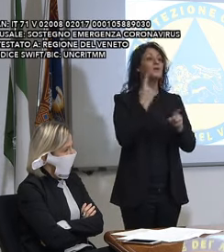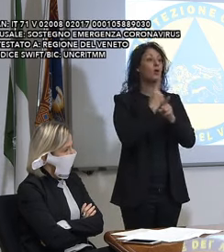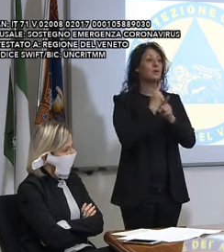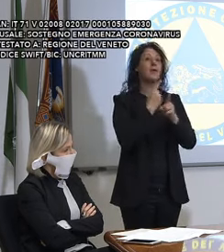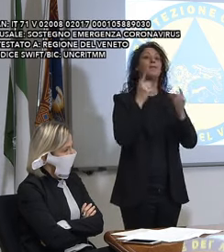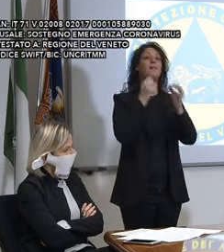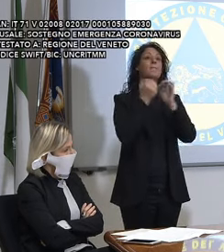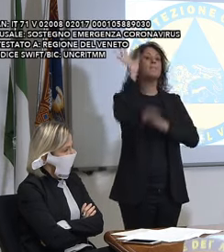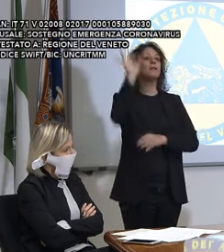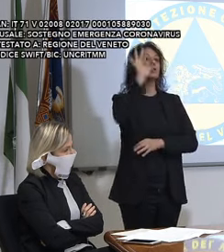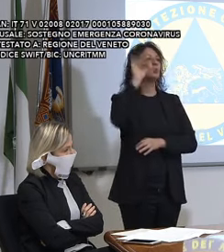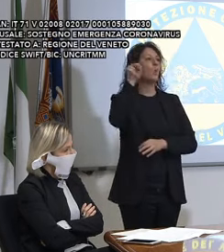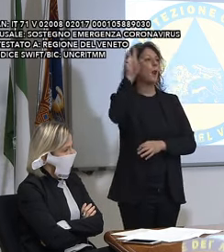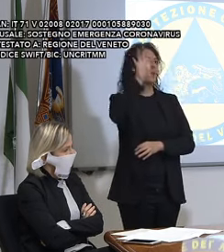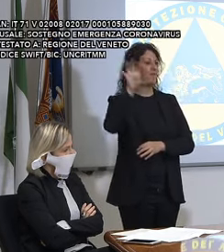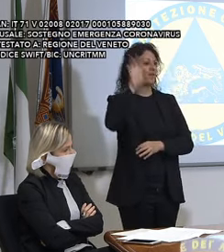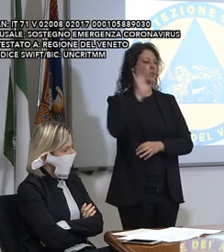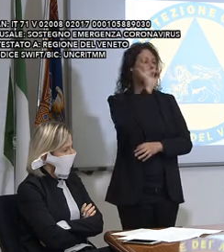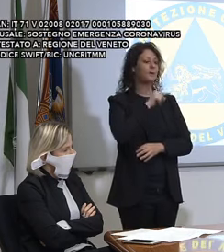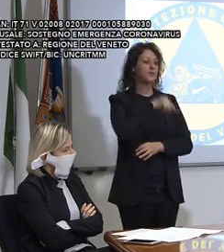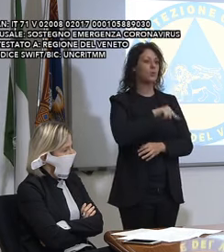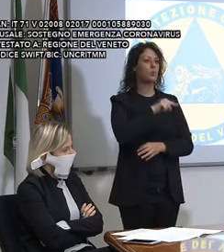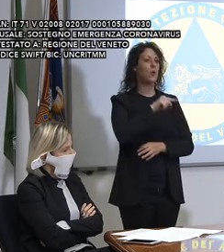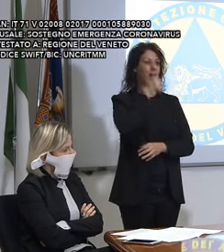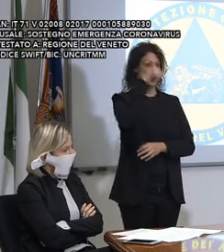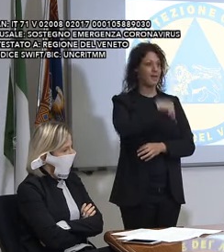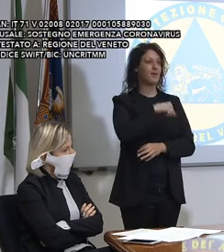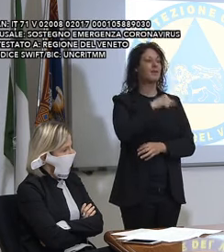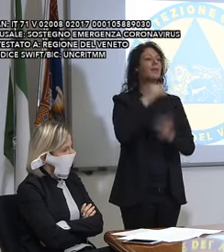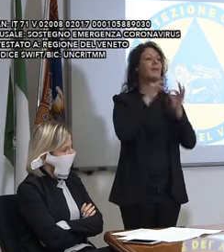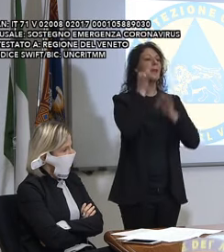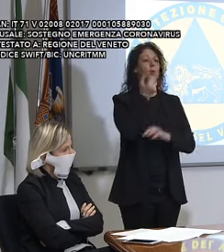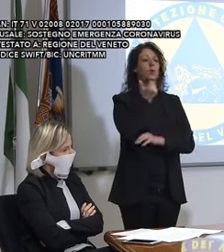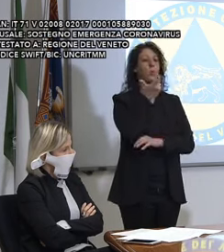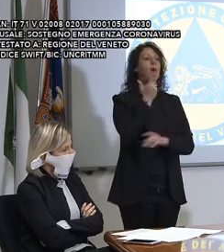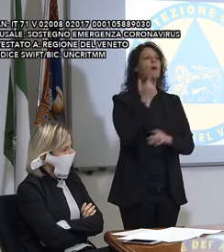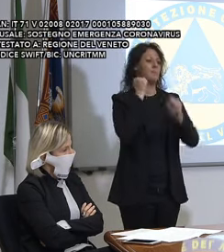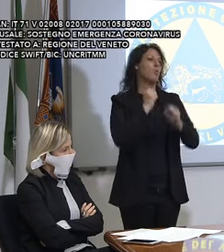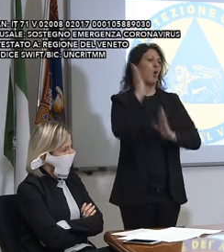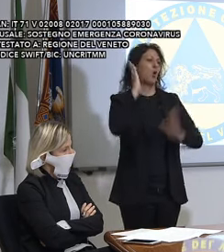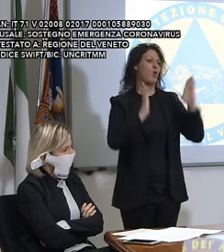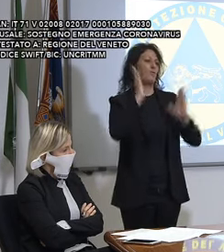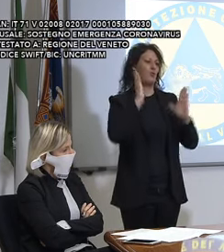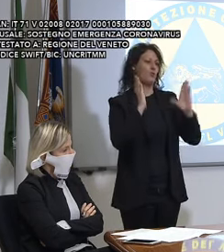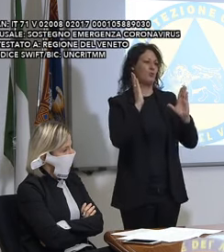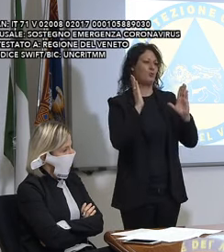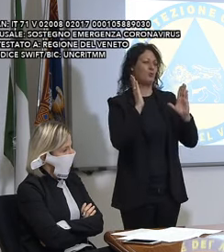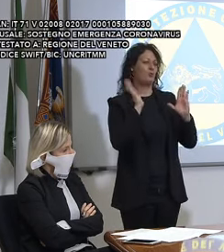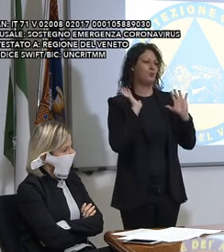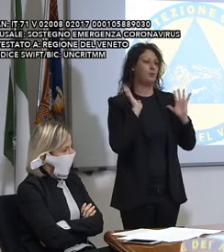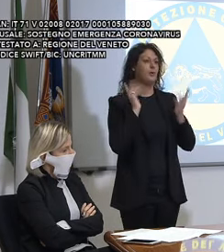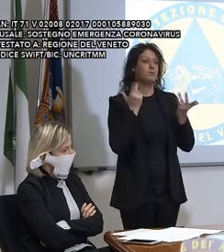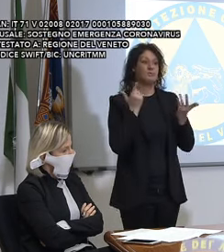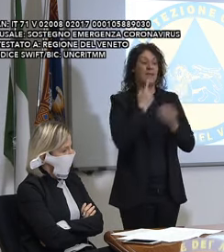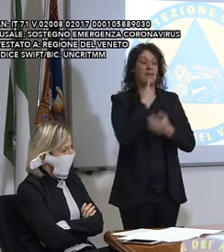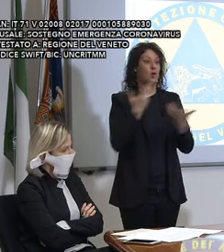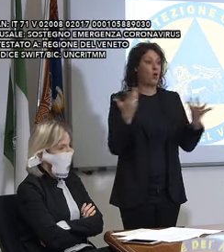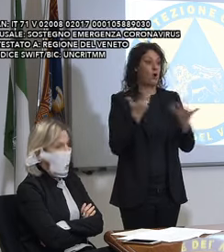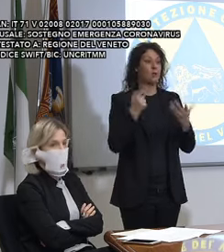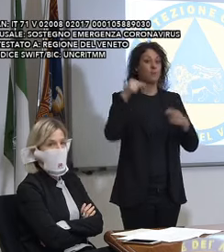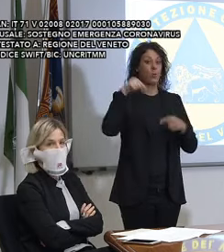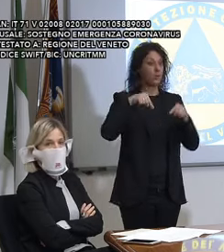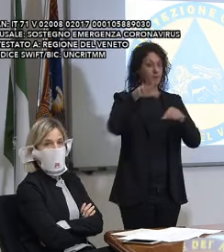tamponi, perché il contagiato lo trovi se lo vai a cercare. Non sto dicendo che hanno più contagiati, dico semplicemente che una realtà come la